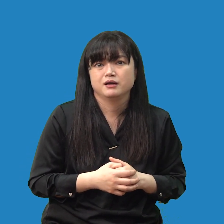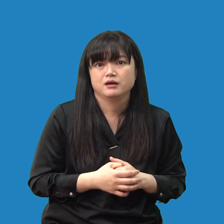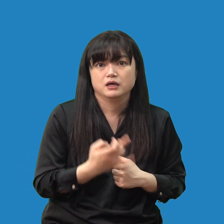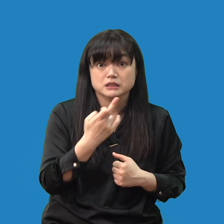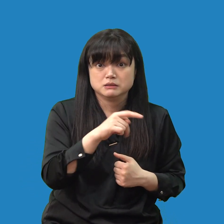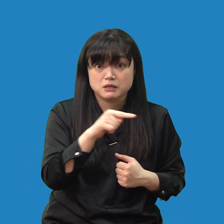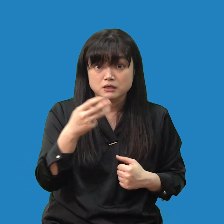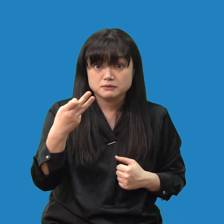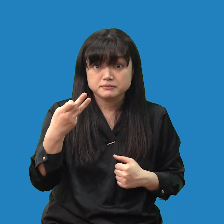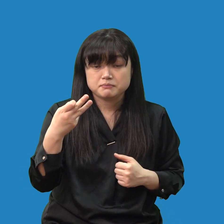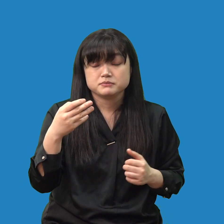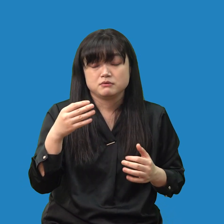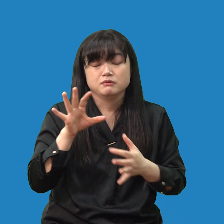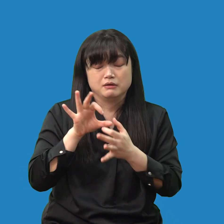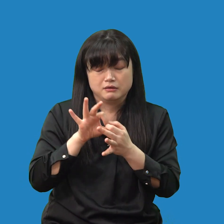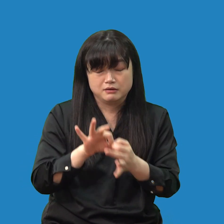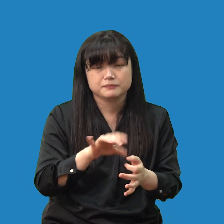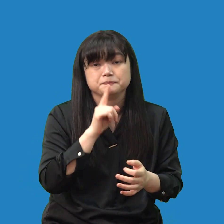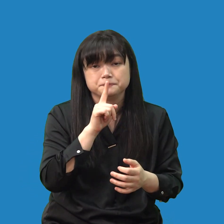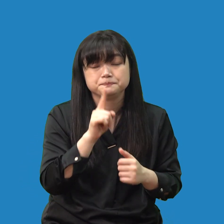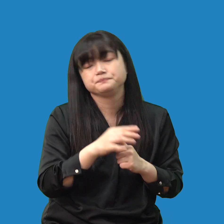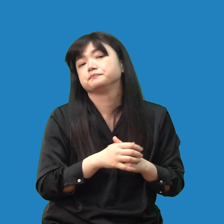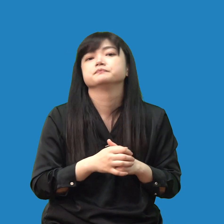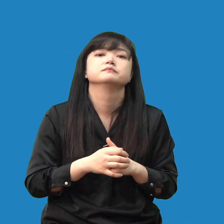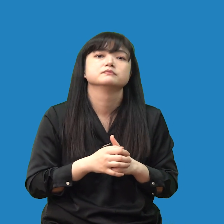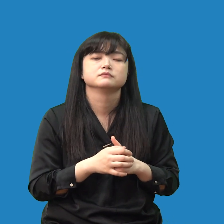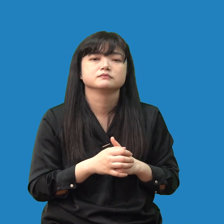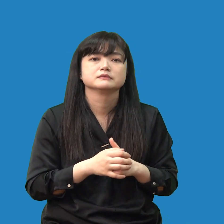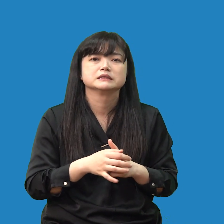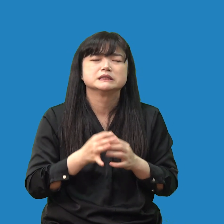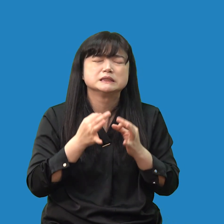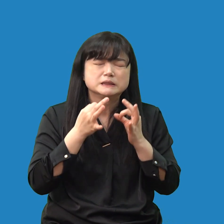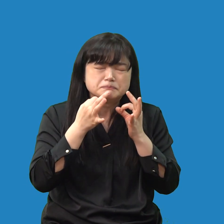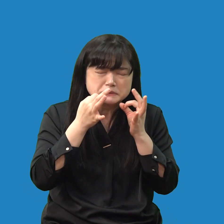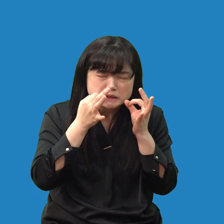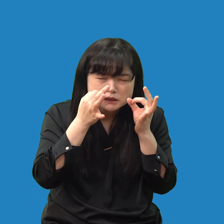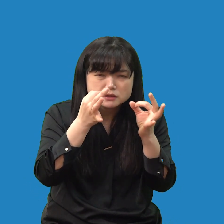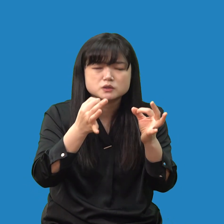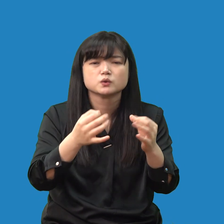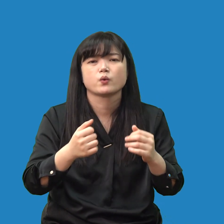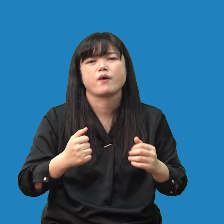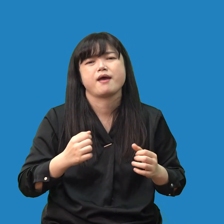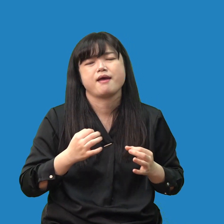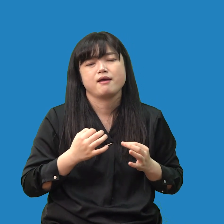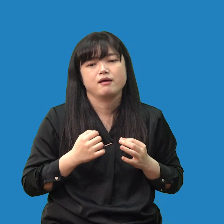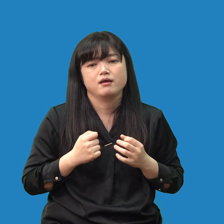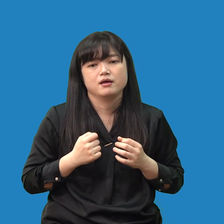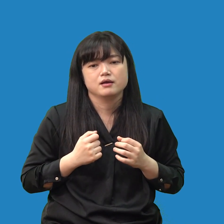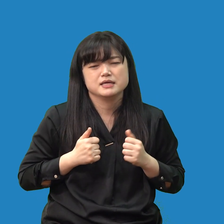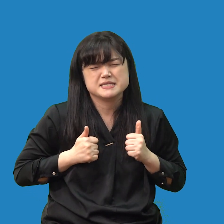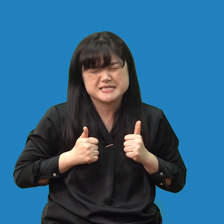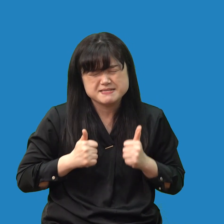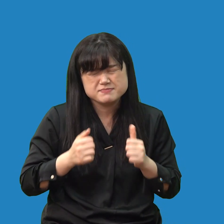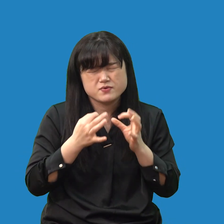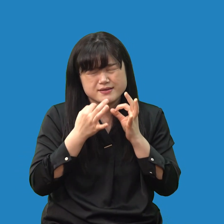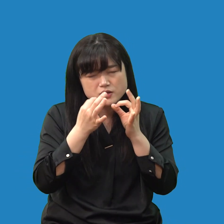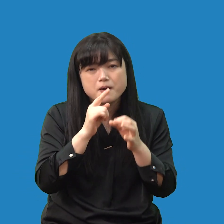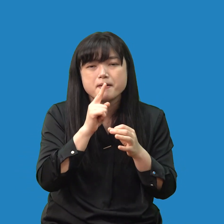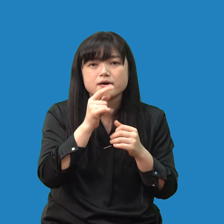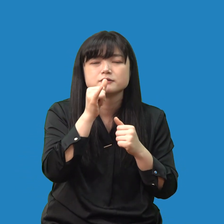이 12절과 13절에 계속 이어지는 말씀에도 힘쓰고 애쓰라 계속 이제 강조하는 게